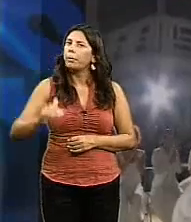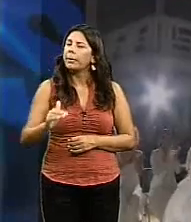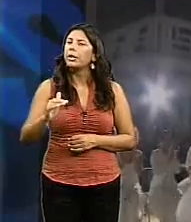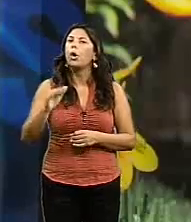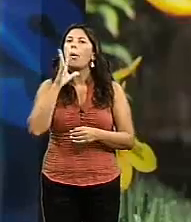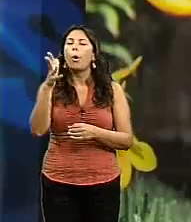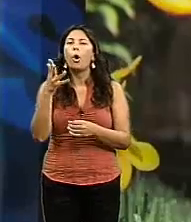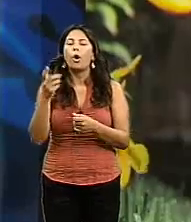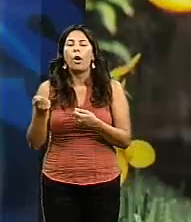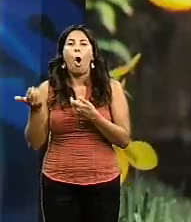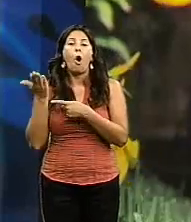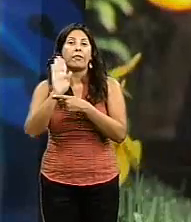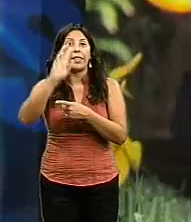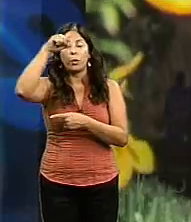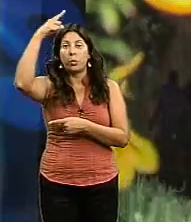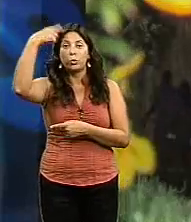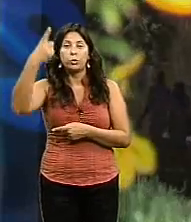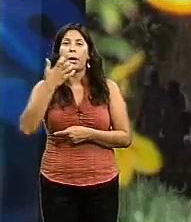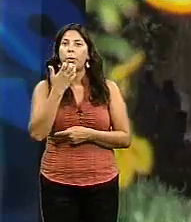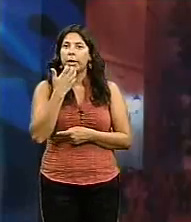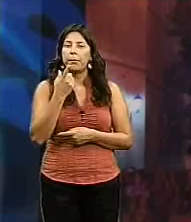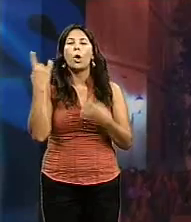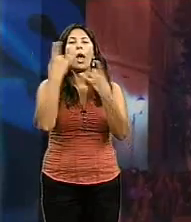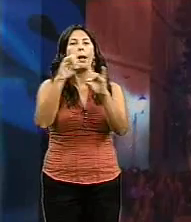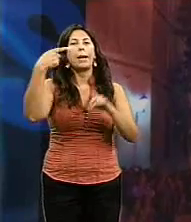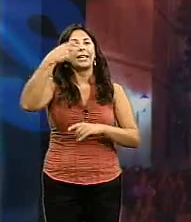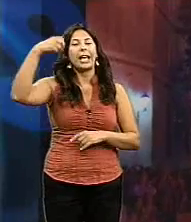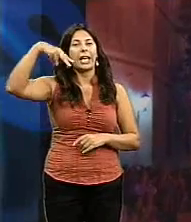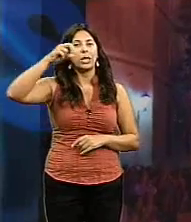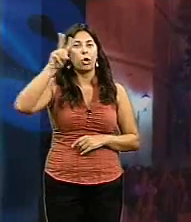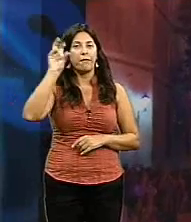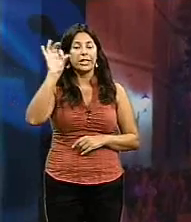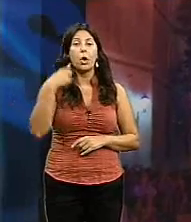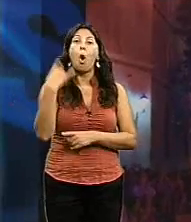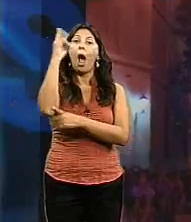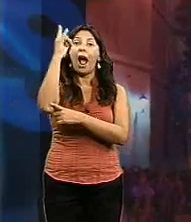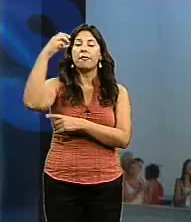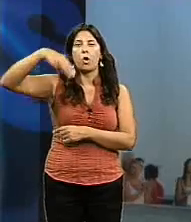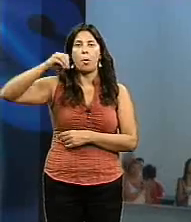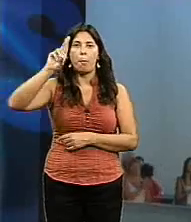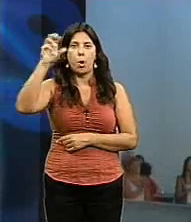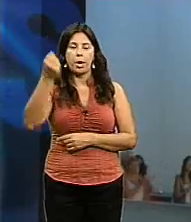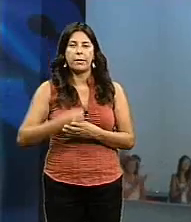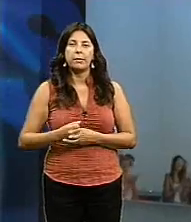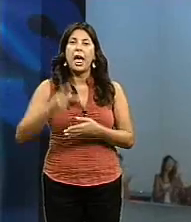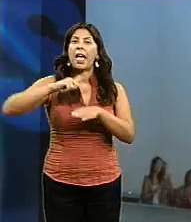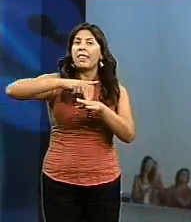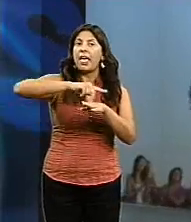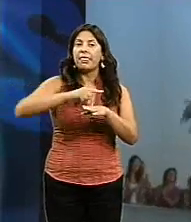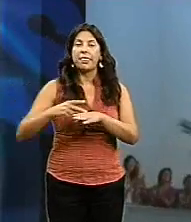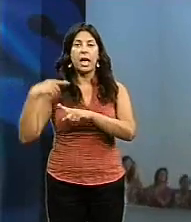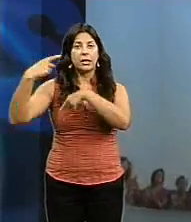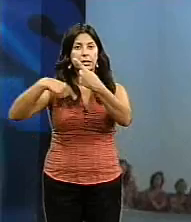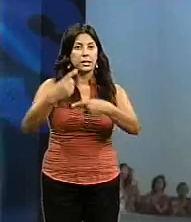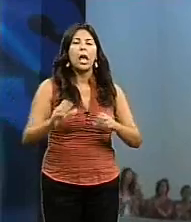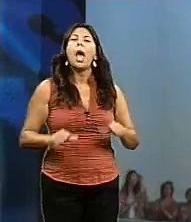culturales ofertaron actividades diferentes como el Parque Génovés o el Árbol del Mora. La danza contemporánea fue la encargada de dar el